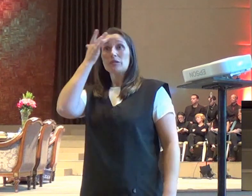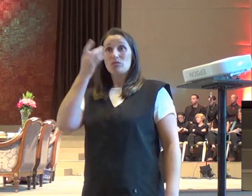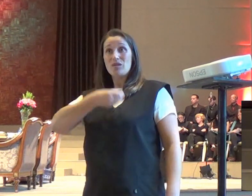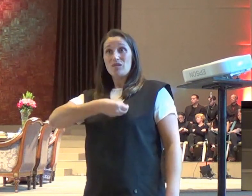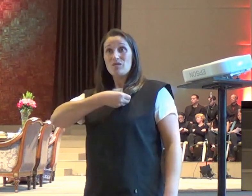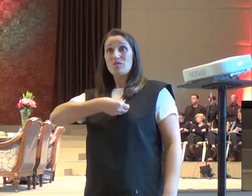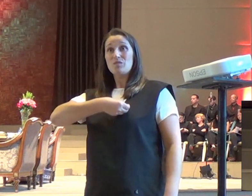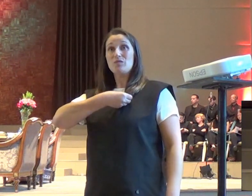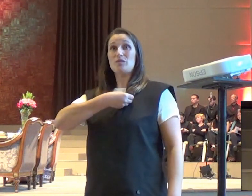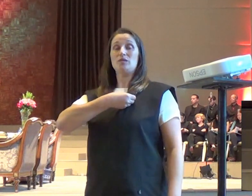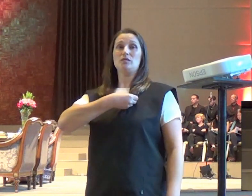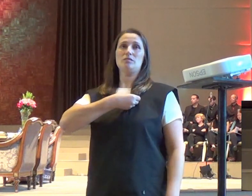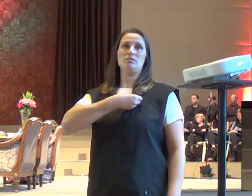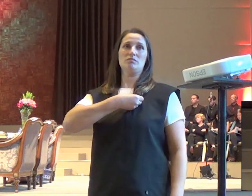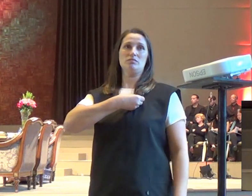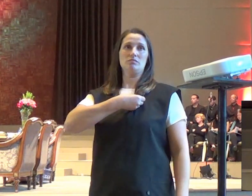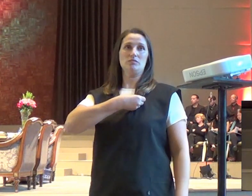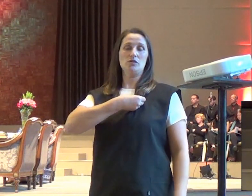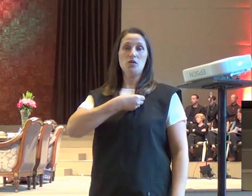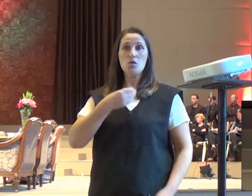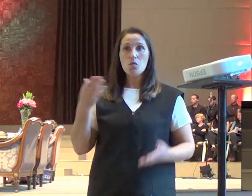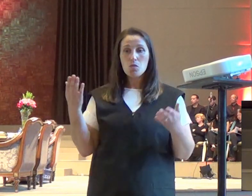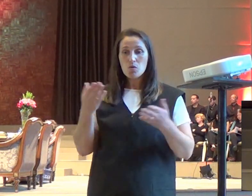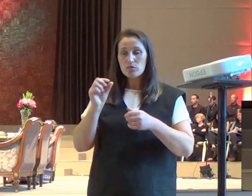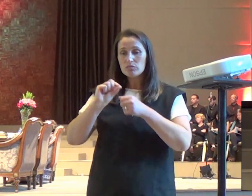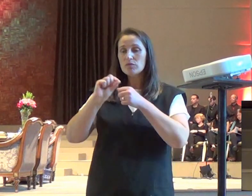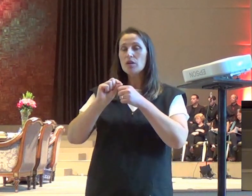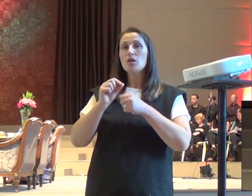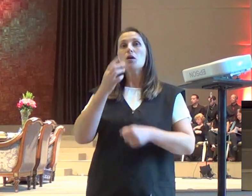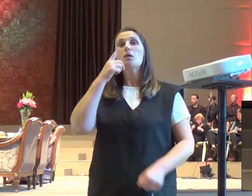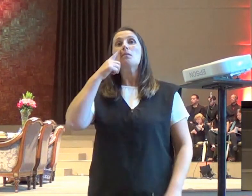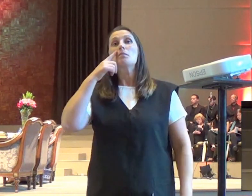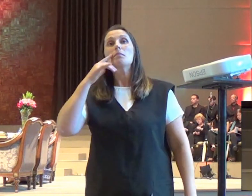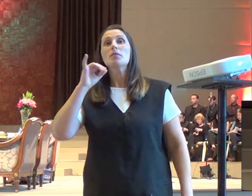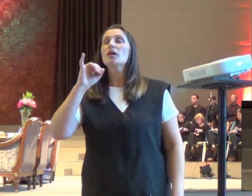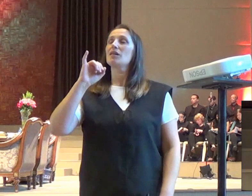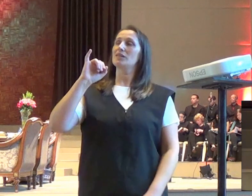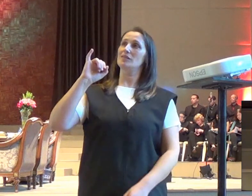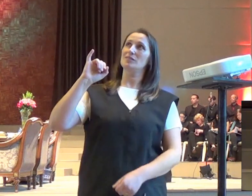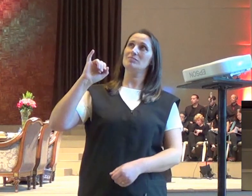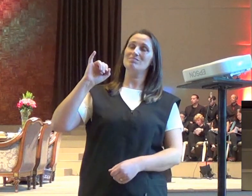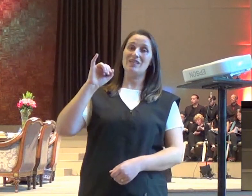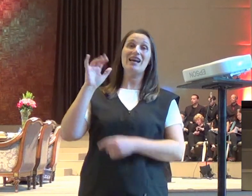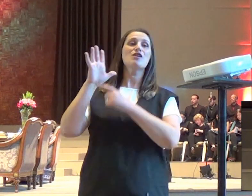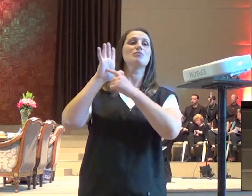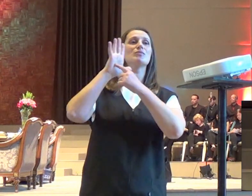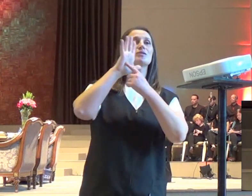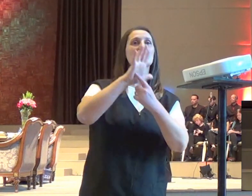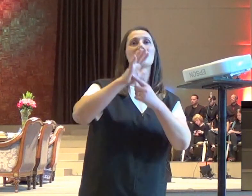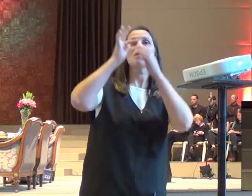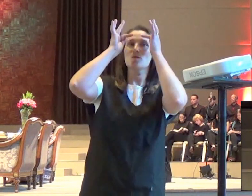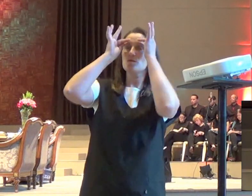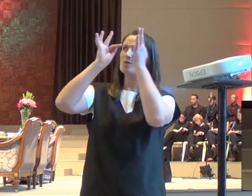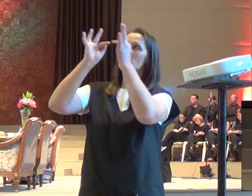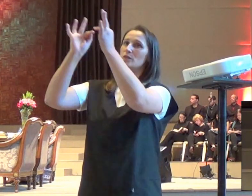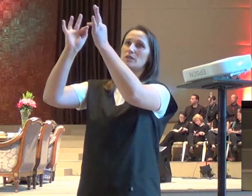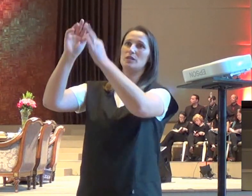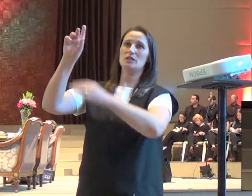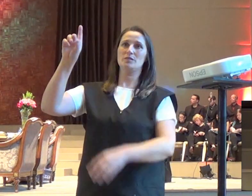faço, o pai fará notória aos filhos, a tua fidelidade.